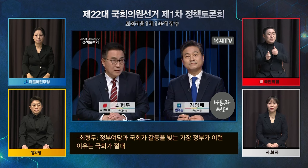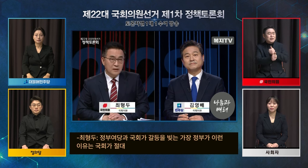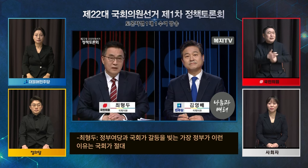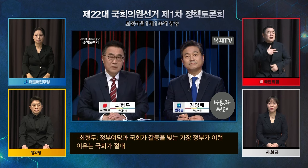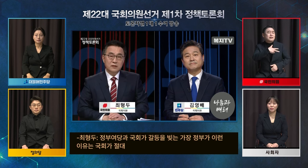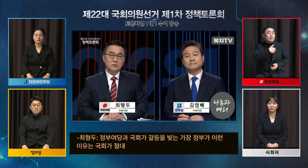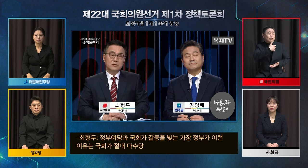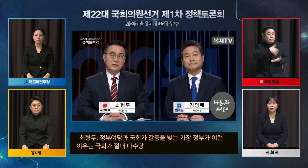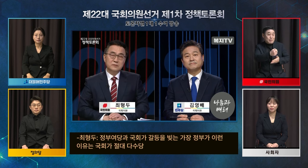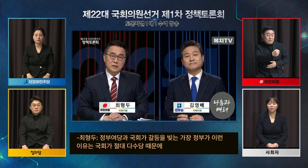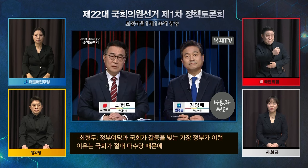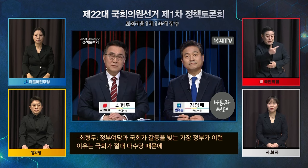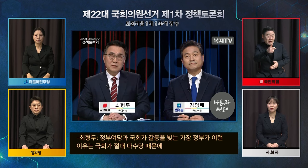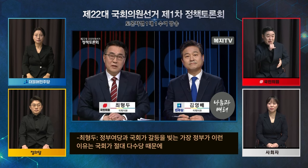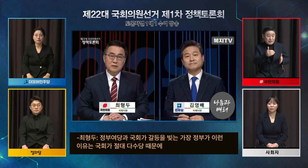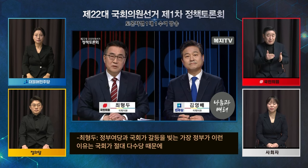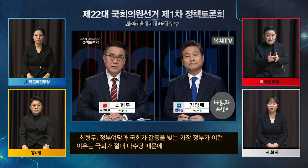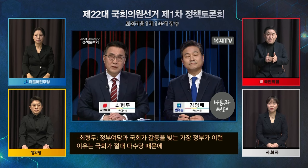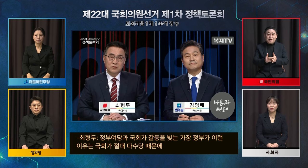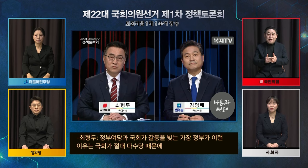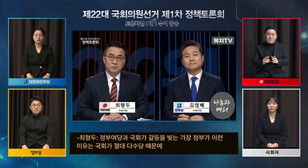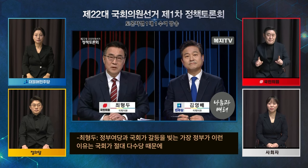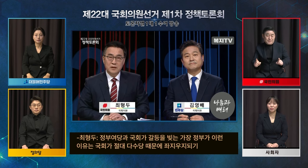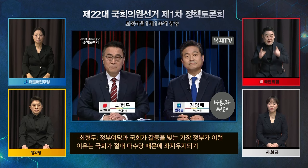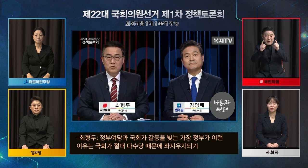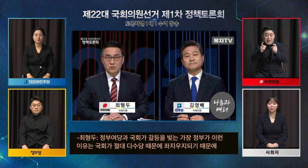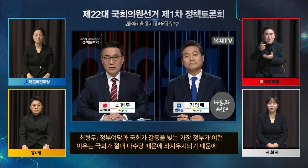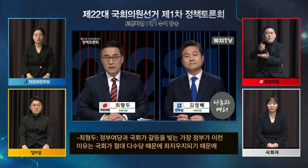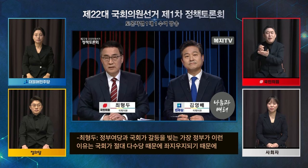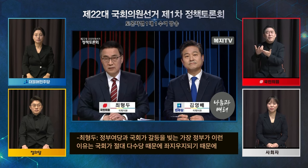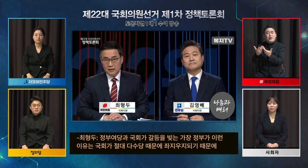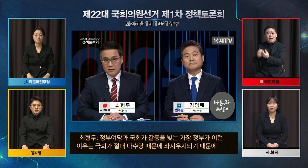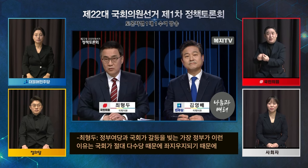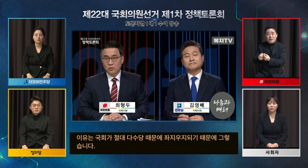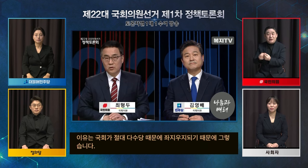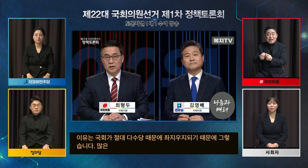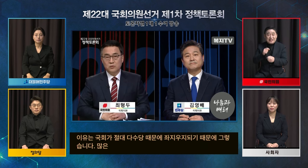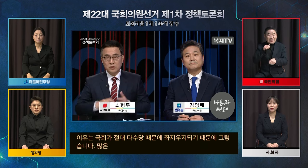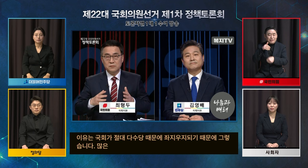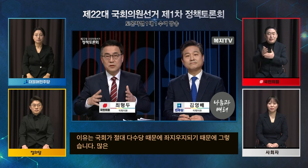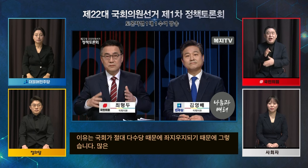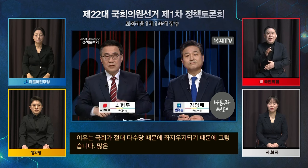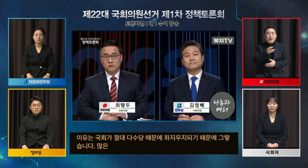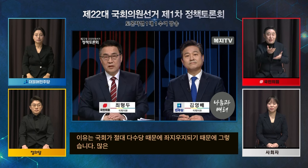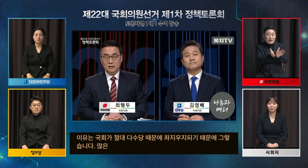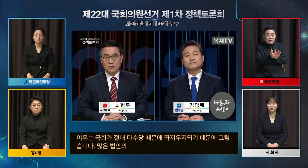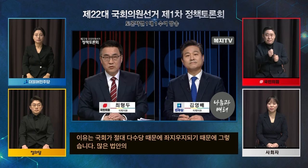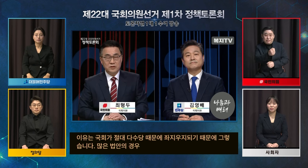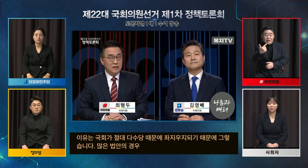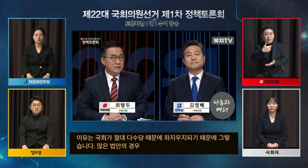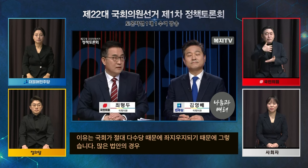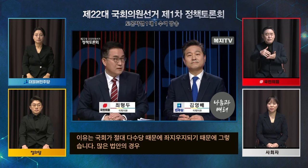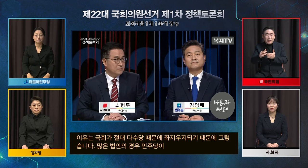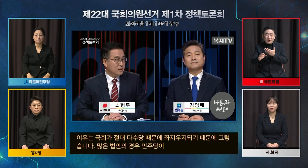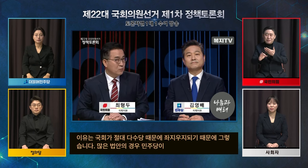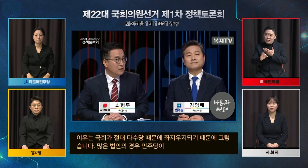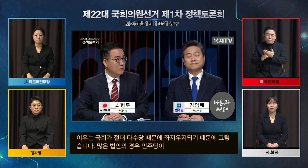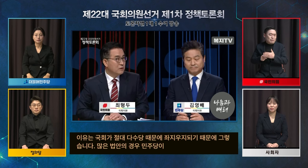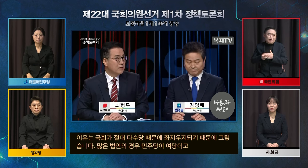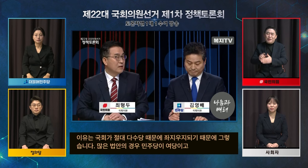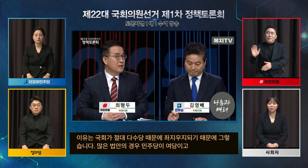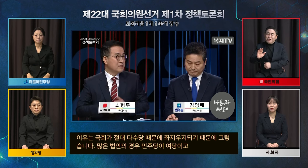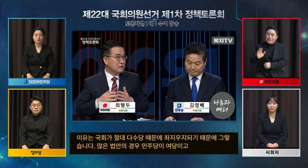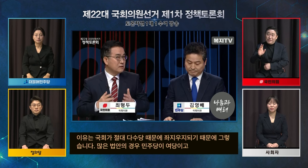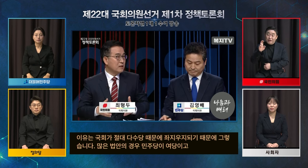그렇습니다. 그리고 지금 쟁점되는 많은 법안의 경우 민주당이 여당이고 또 지금처럼 다수당인데도 진행하지 않았습니다.